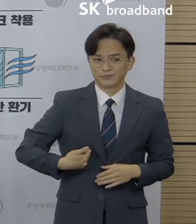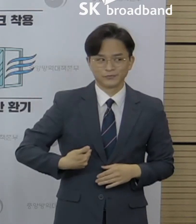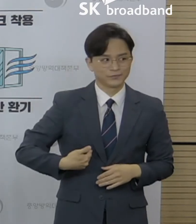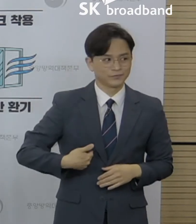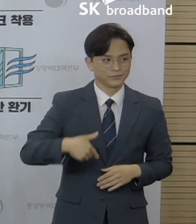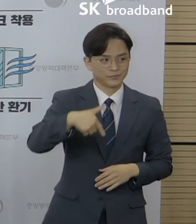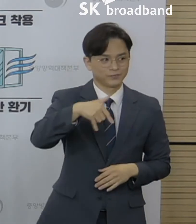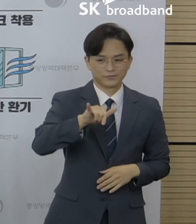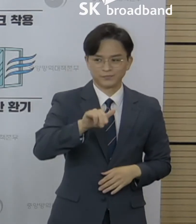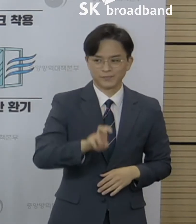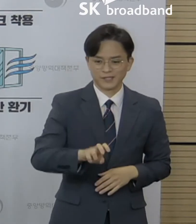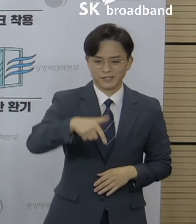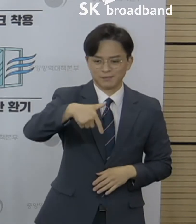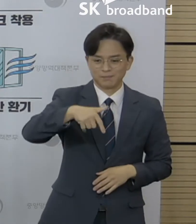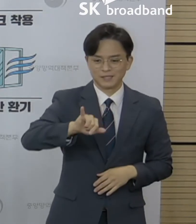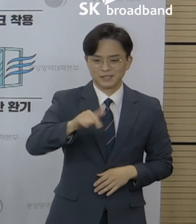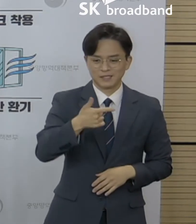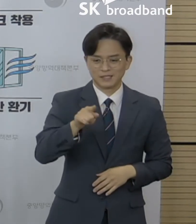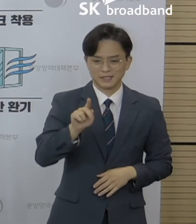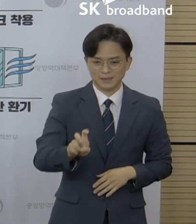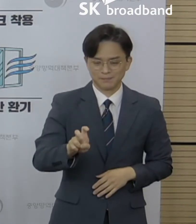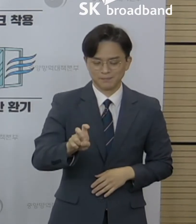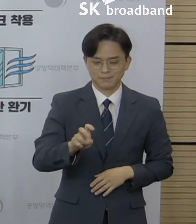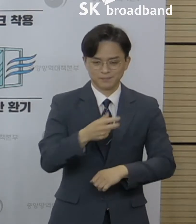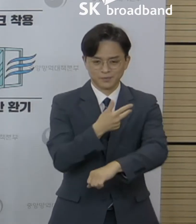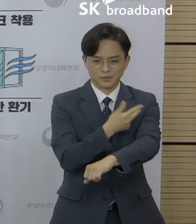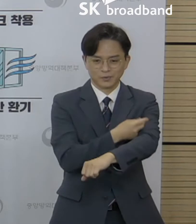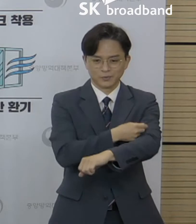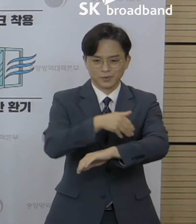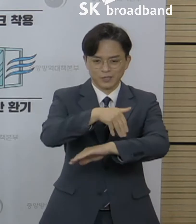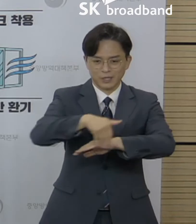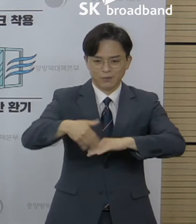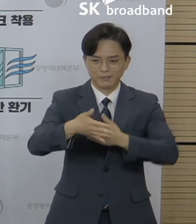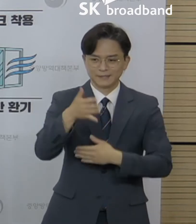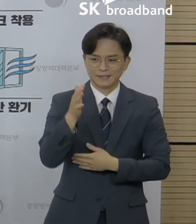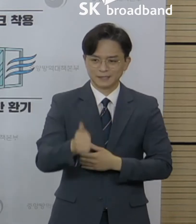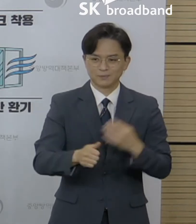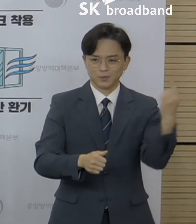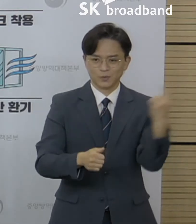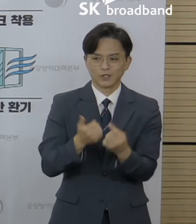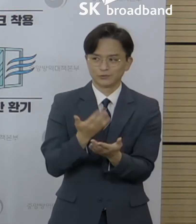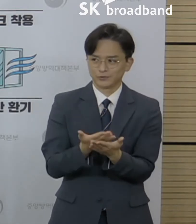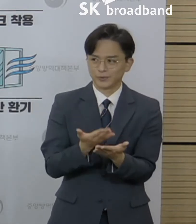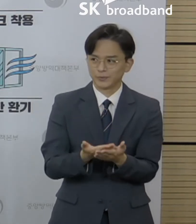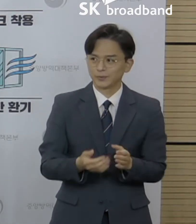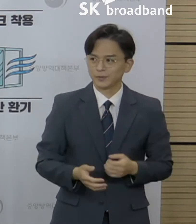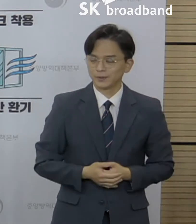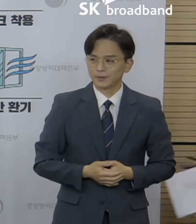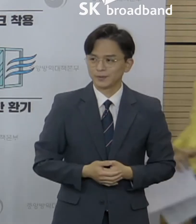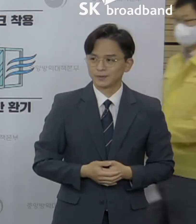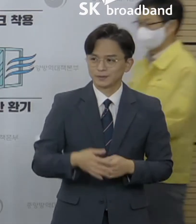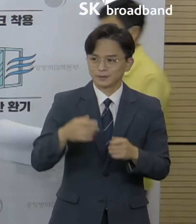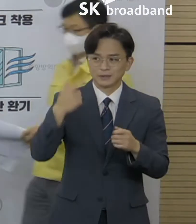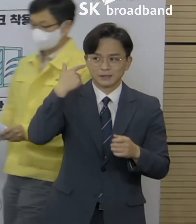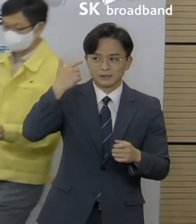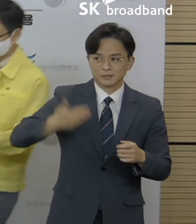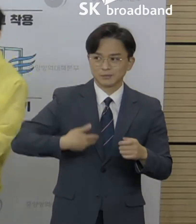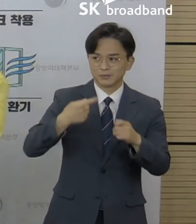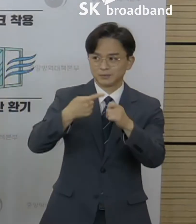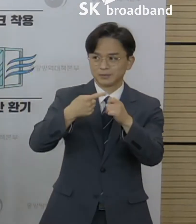네, 김기남 접종기획 반장에게 질문하도록 하겠습니다. 사전 질문 첫